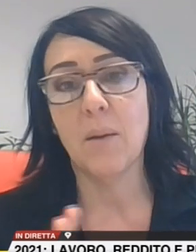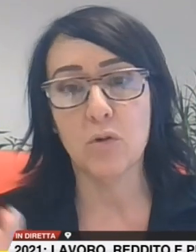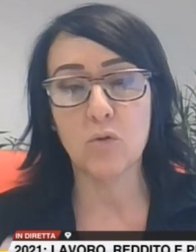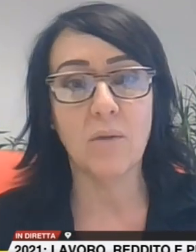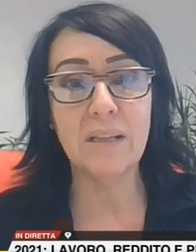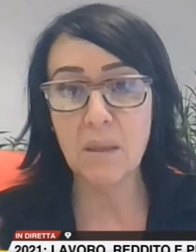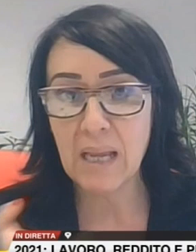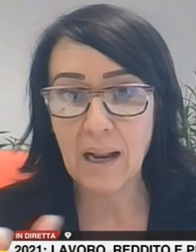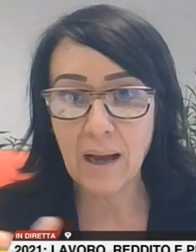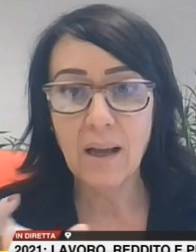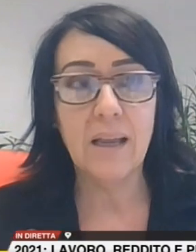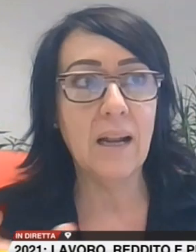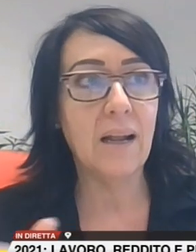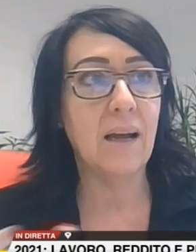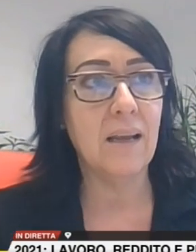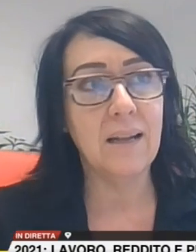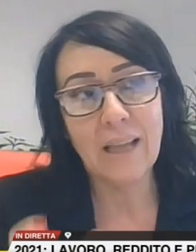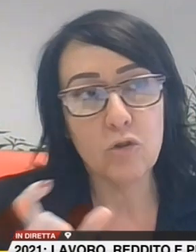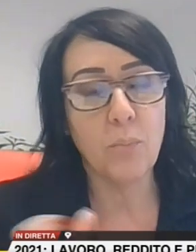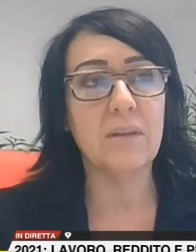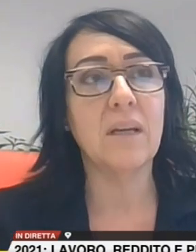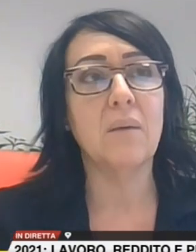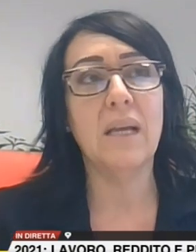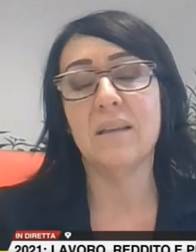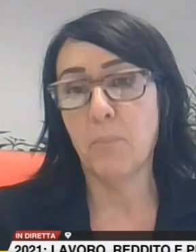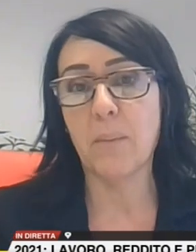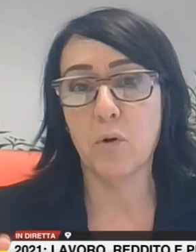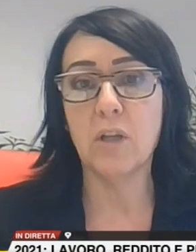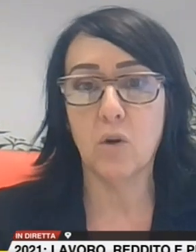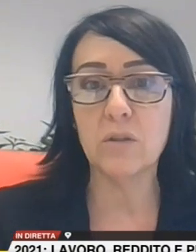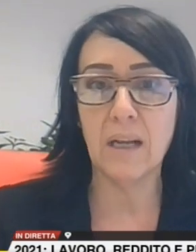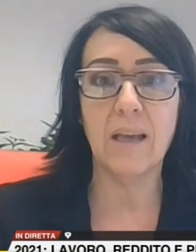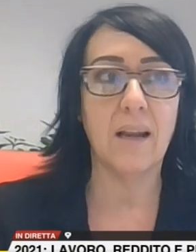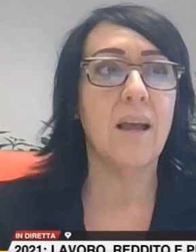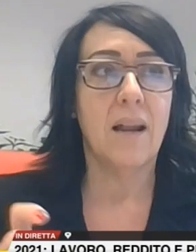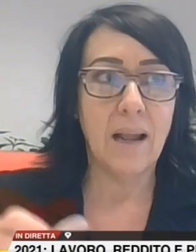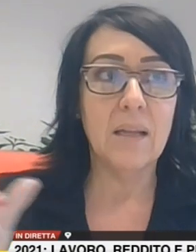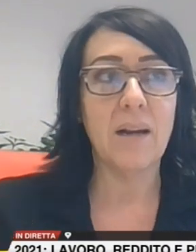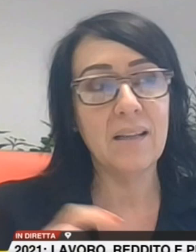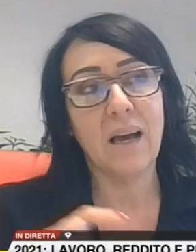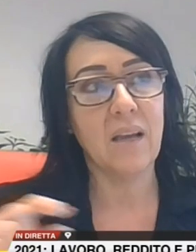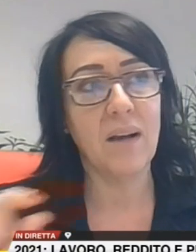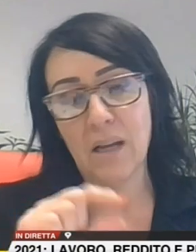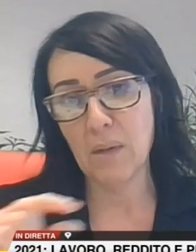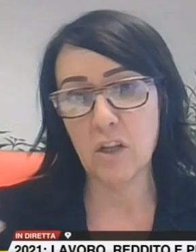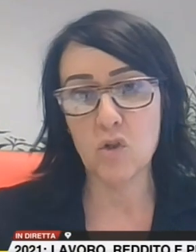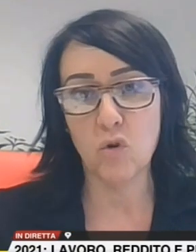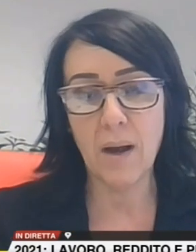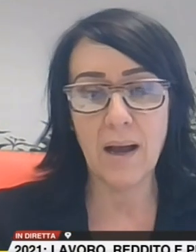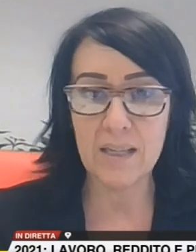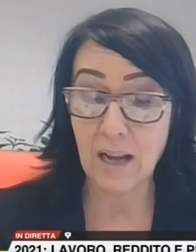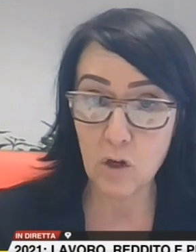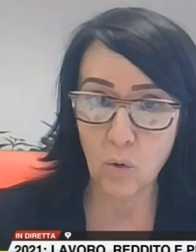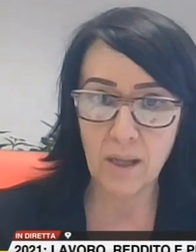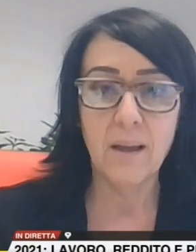16.000 a 20.000, il tetto praticamente. poter ottenere la liberalità che va chiaramente insomma